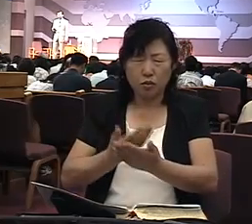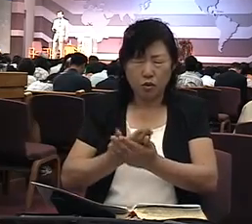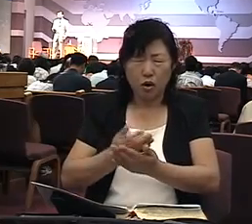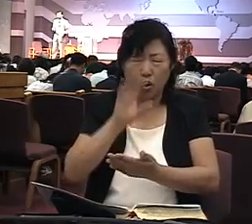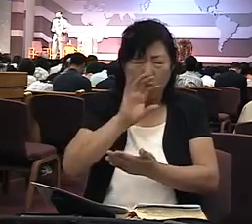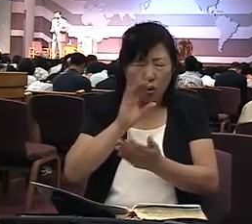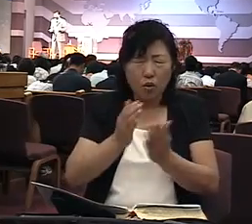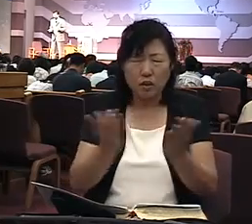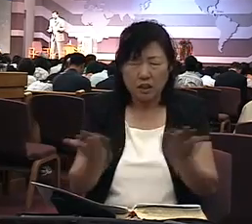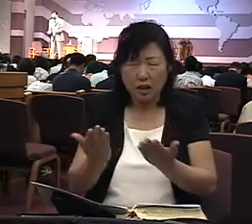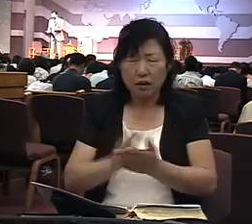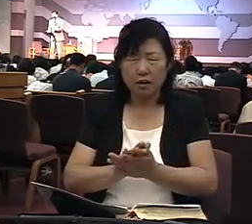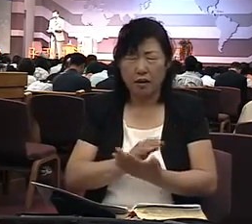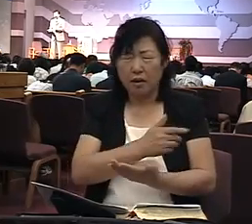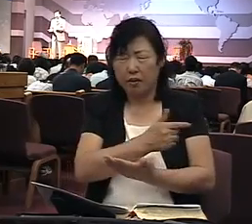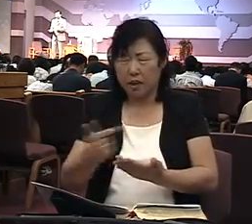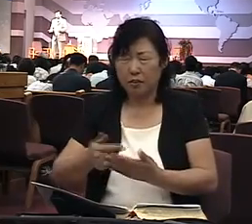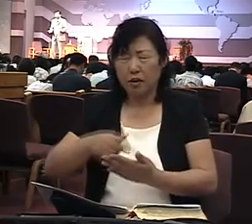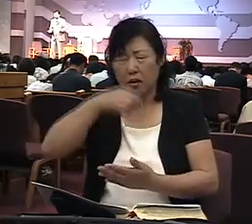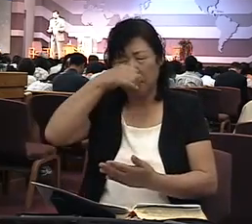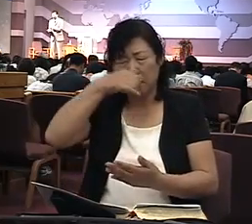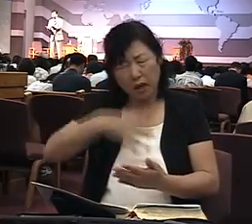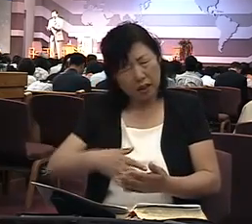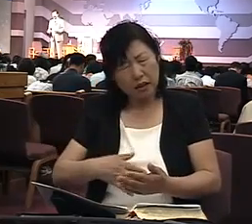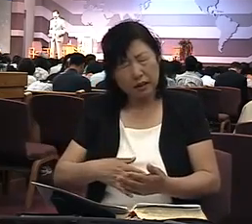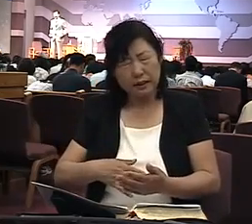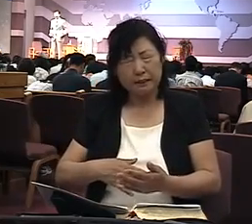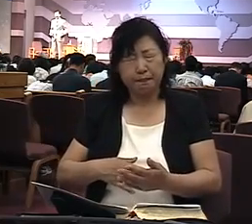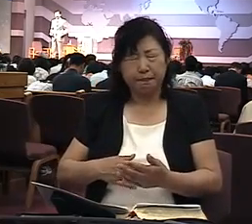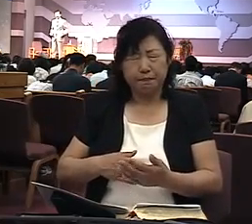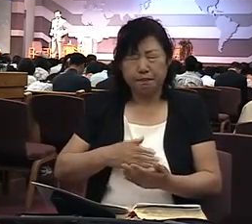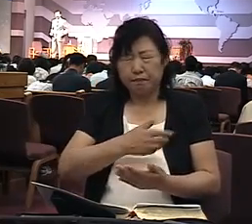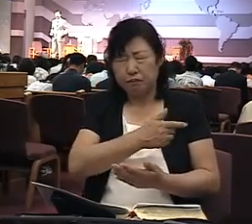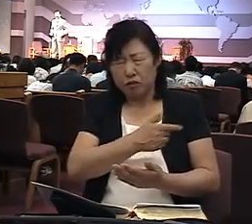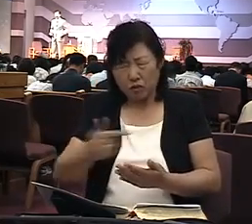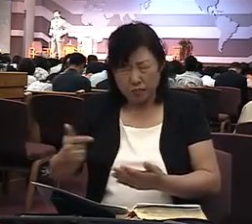사역을 너무나 막연하게, 너무나 제너럴하게